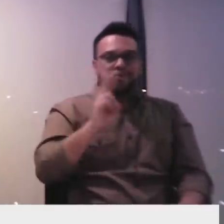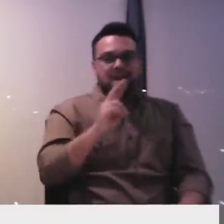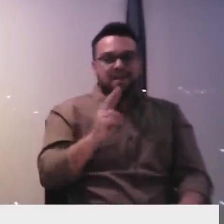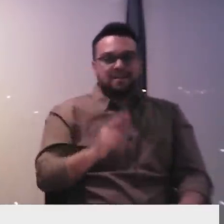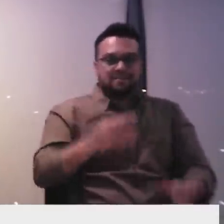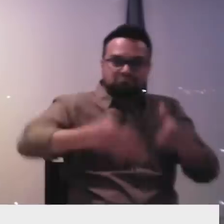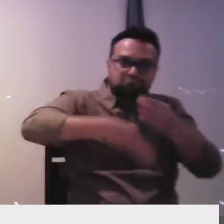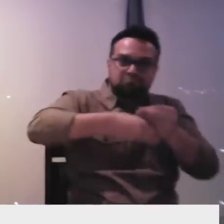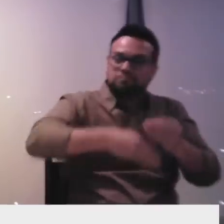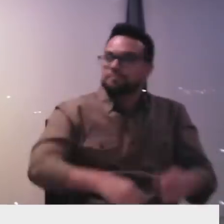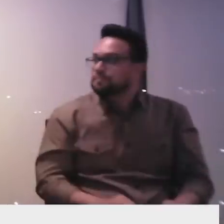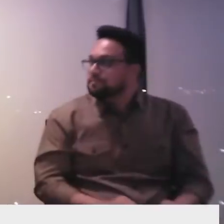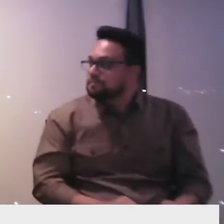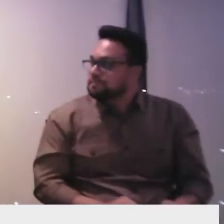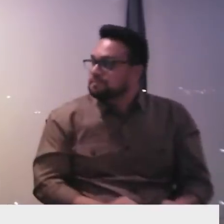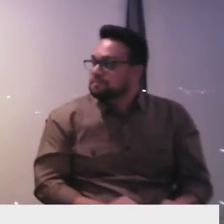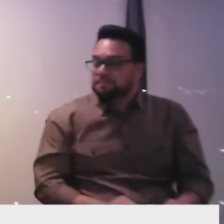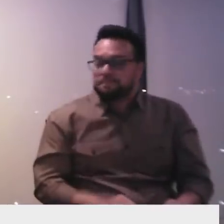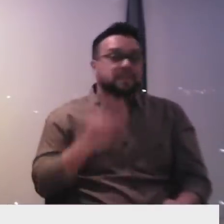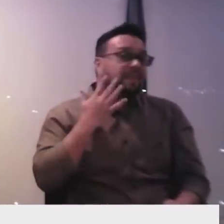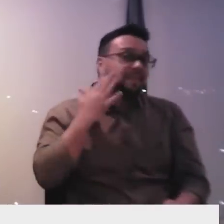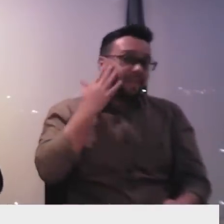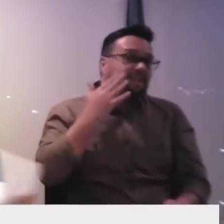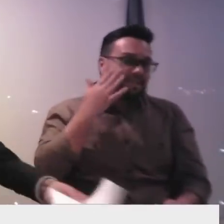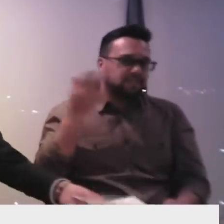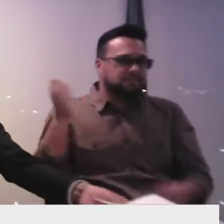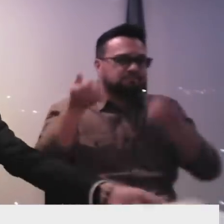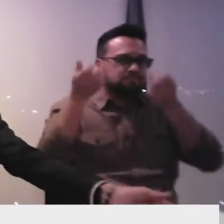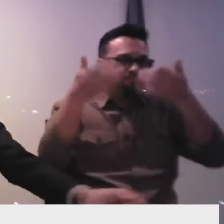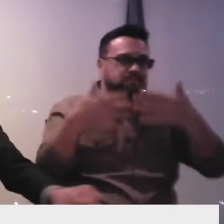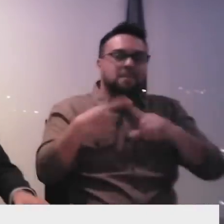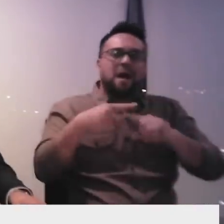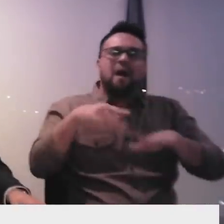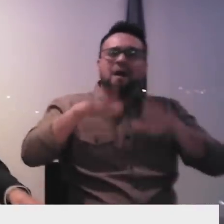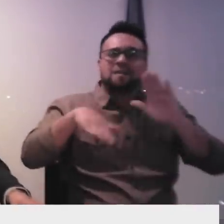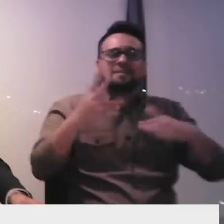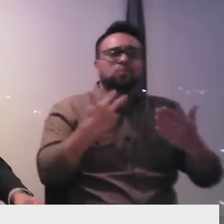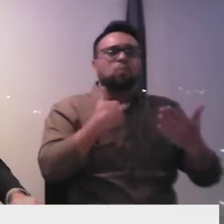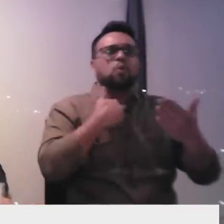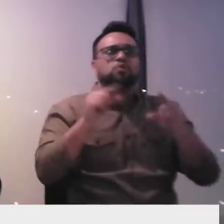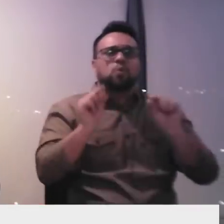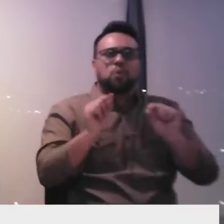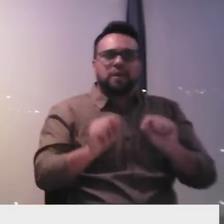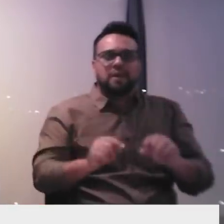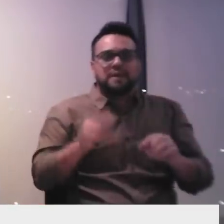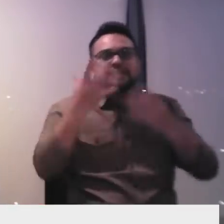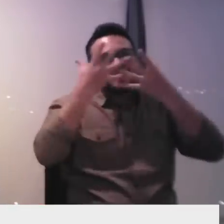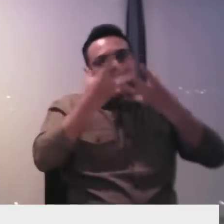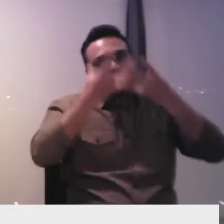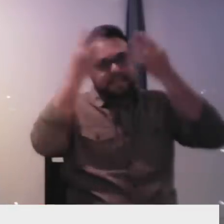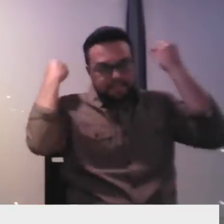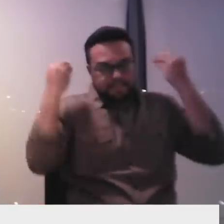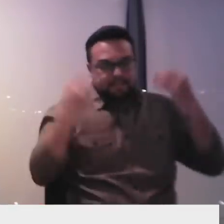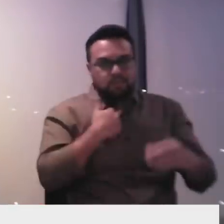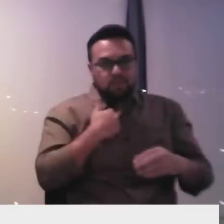Tarcísio, fala alguma coisa, Tarcísio. Presidente, às vezes a gente não pode deixar as coisas passarem em branco, né?